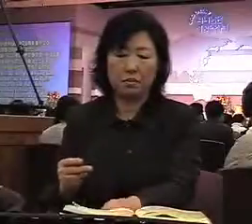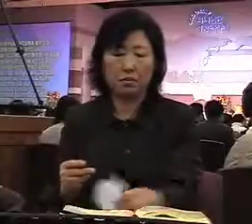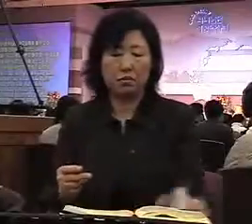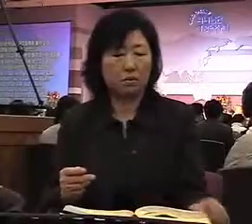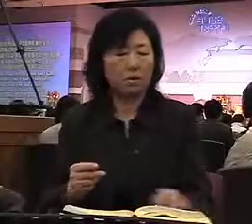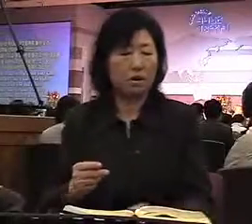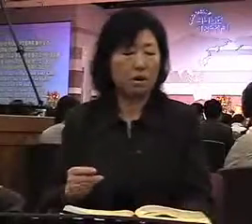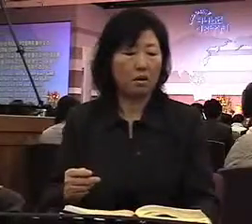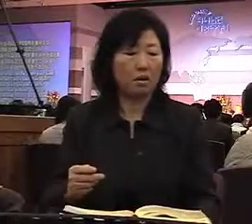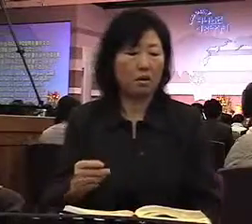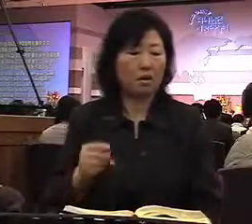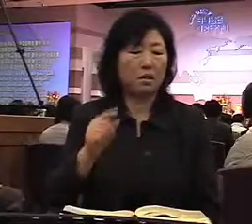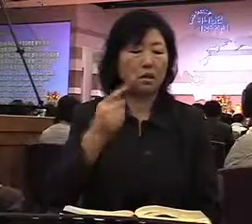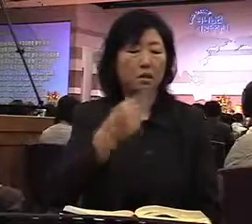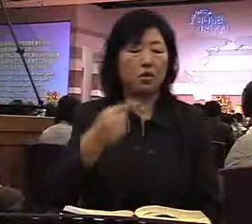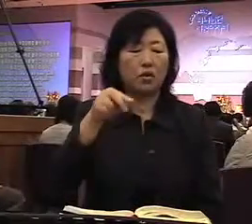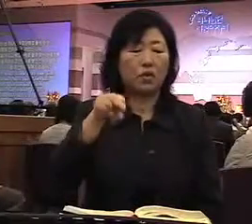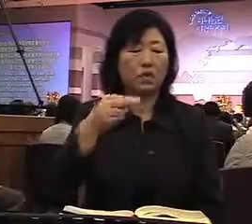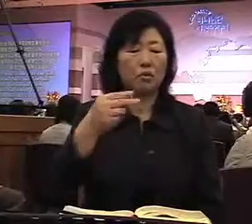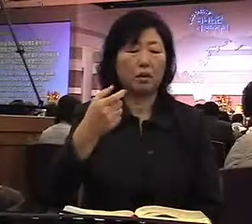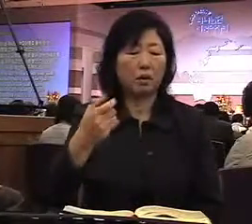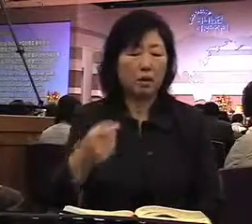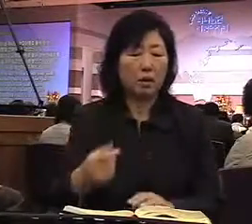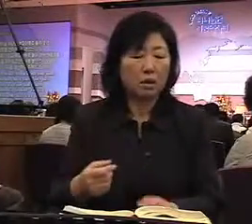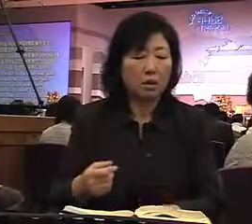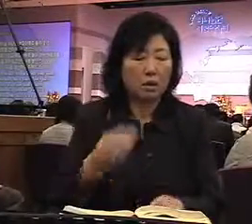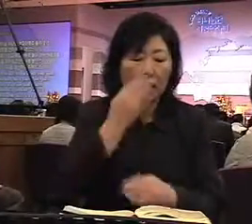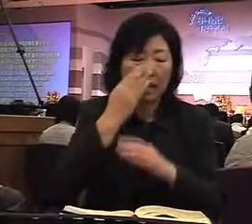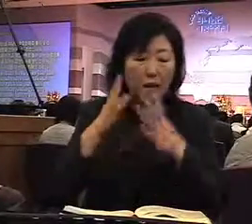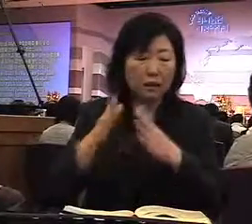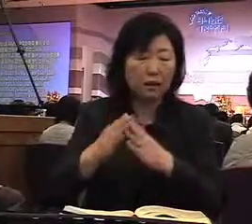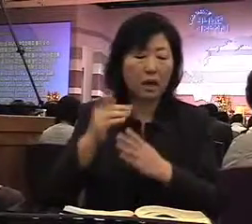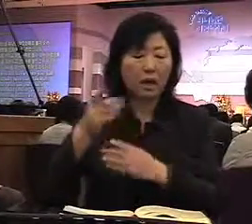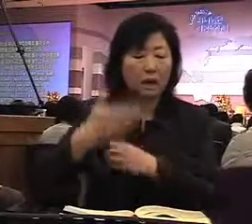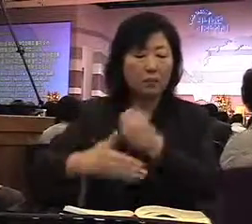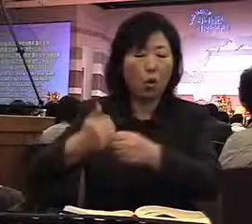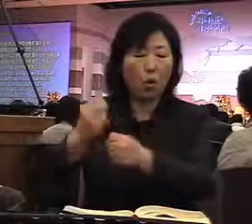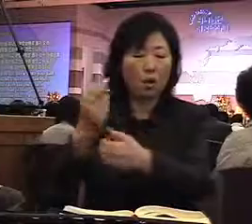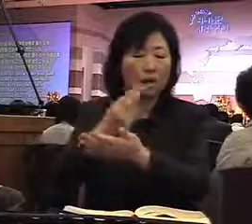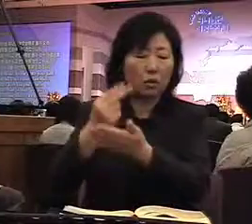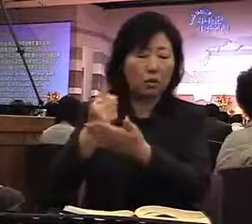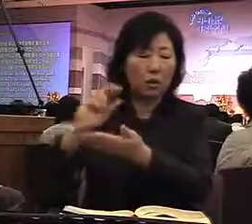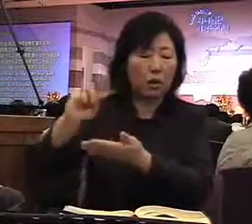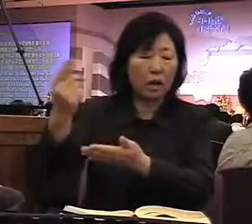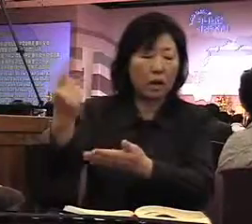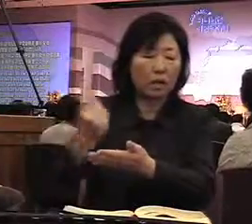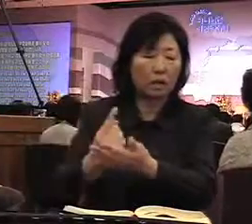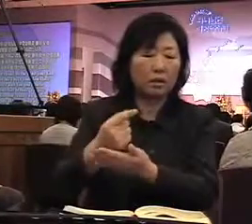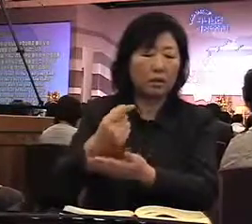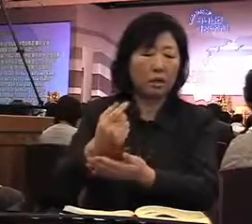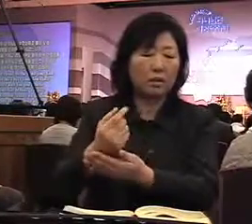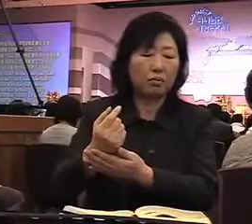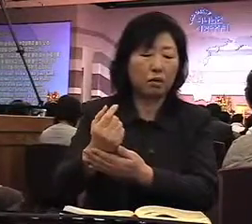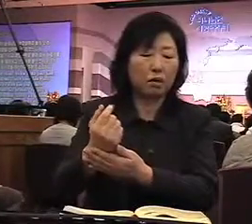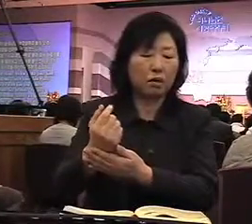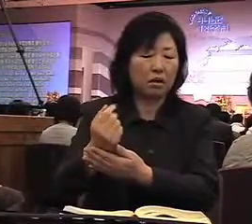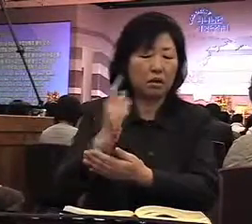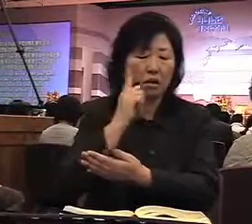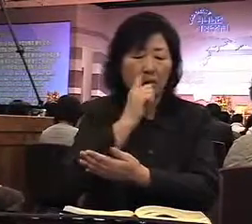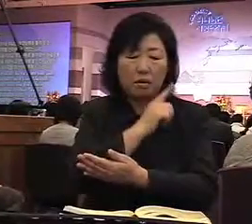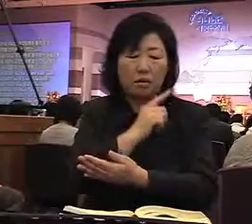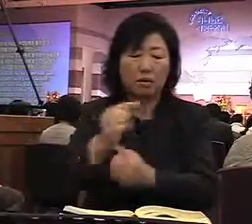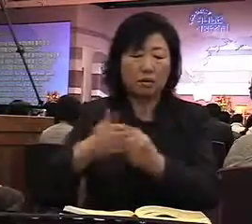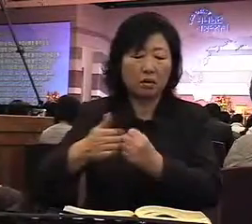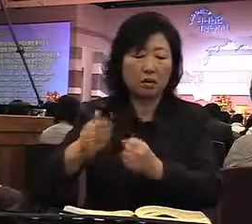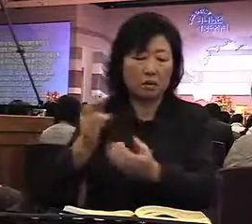한 목소리로 같이 읽겠습니다. 시작. 이스라엘아, 내 하나님 여호와께로 돌아오라. 내가 그의 이름을